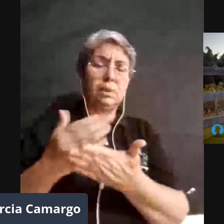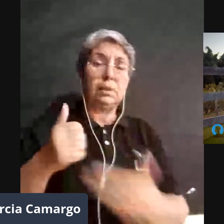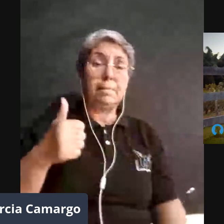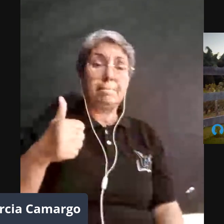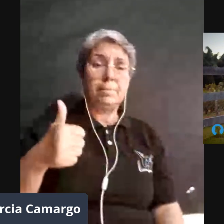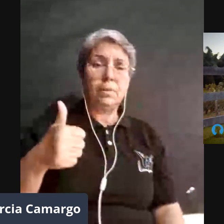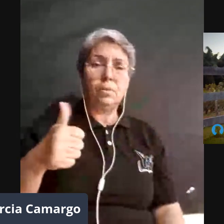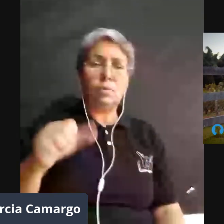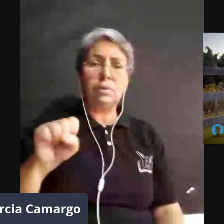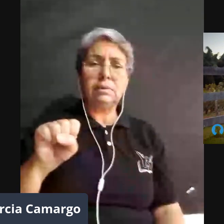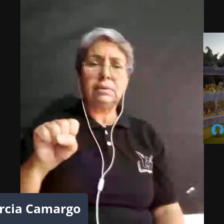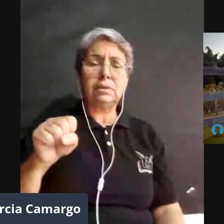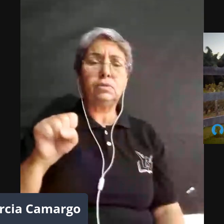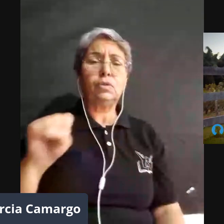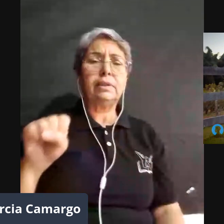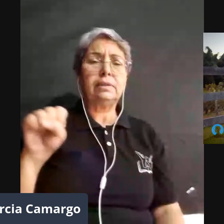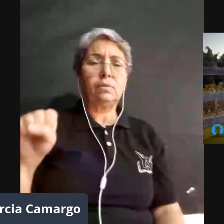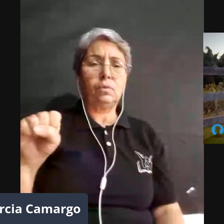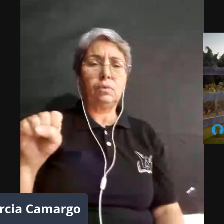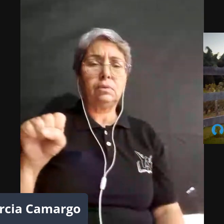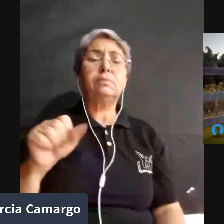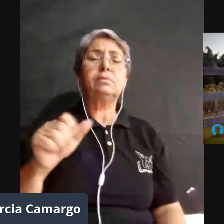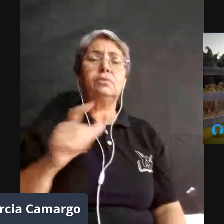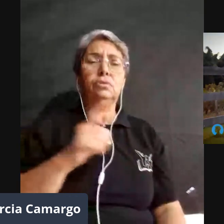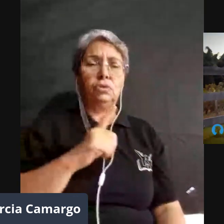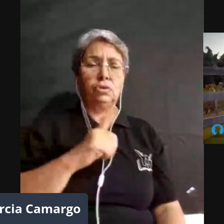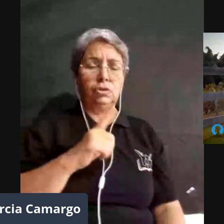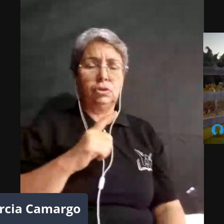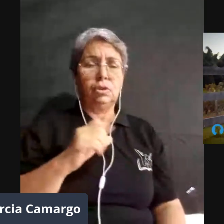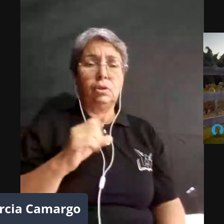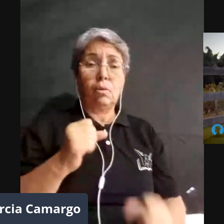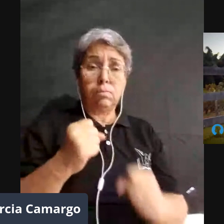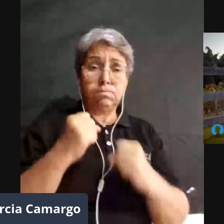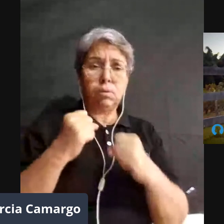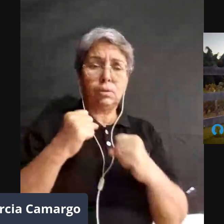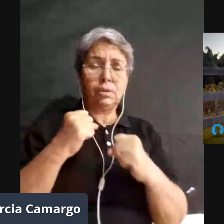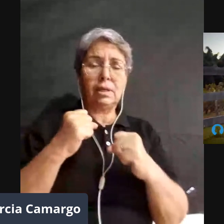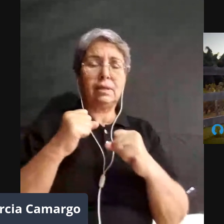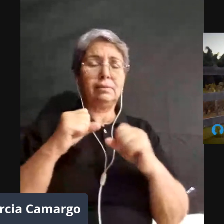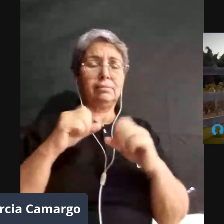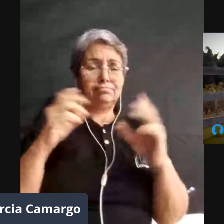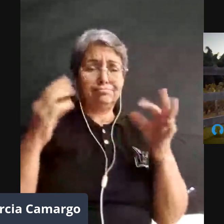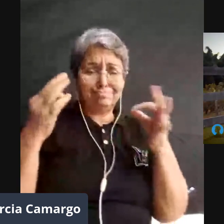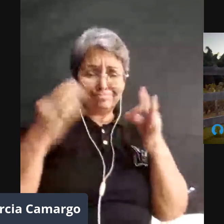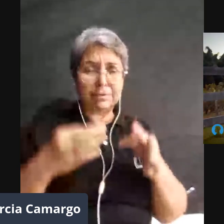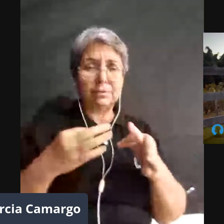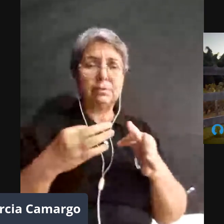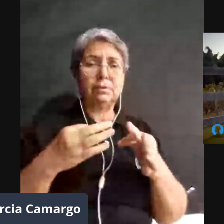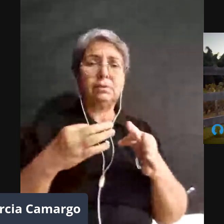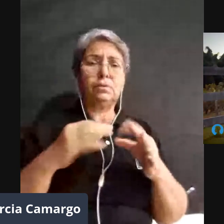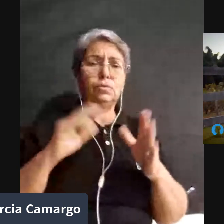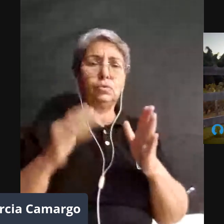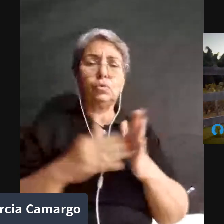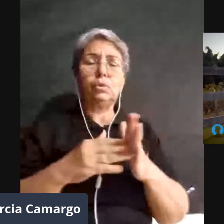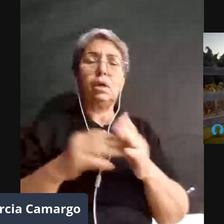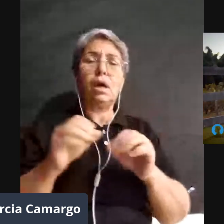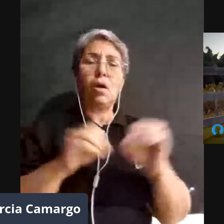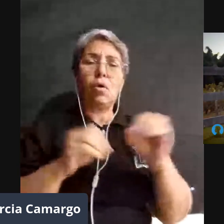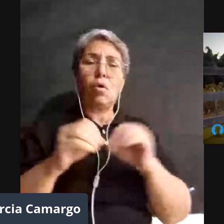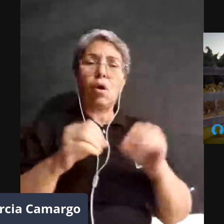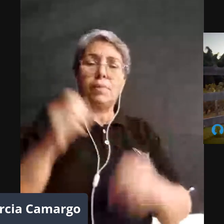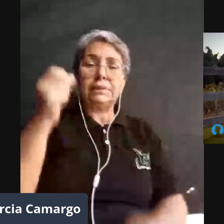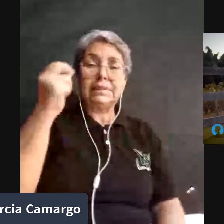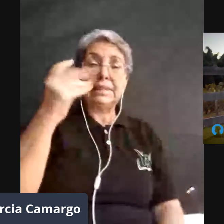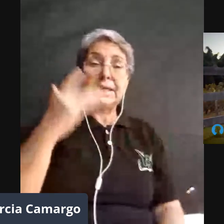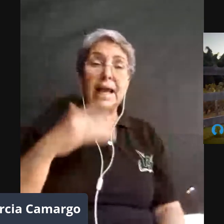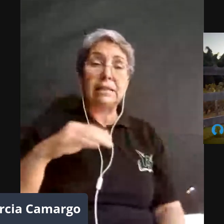tinha exatamente o poder de completar sua obra de graça nos corações humanos, de modo a que o